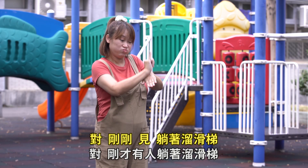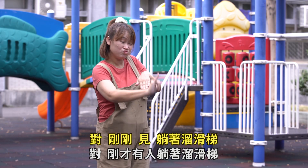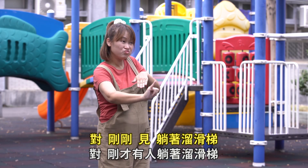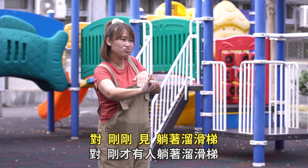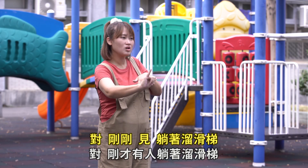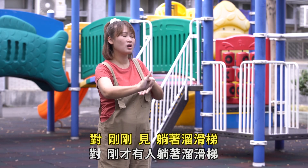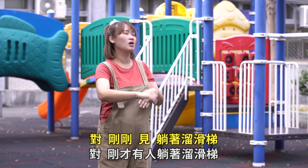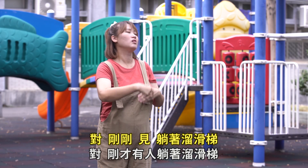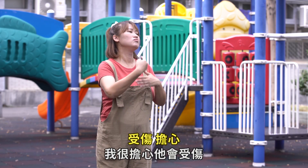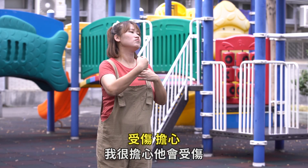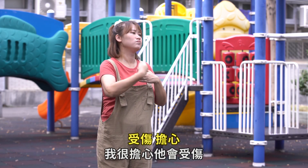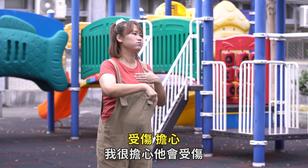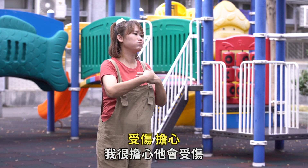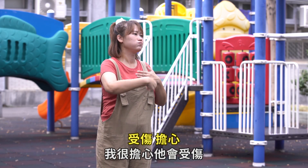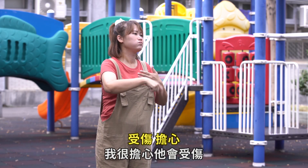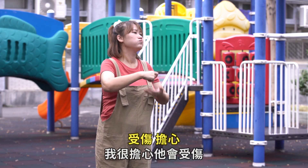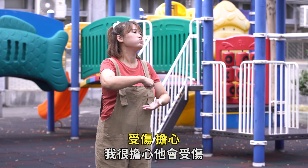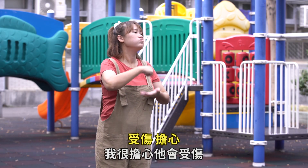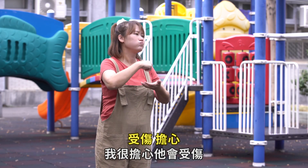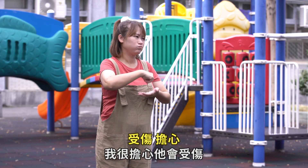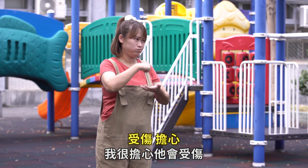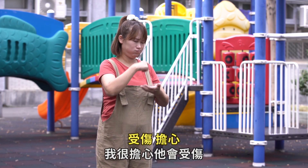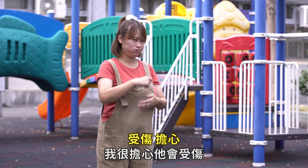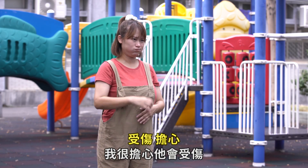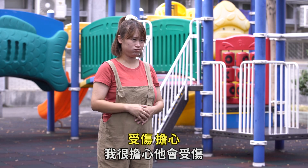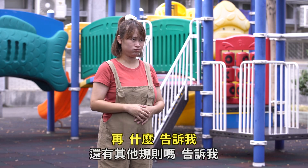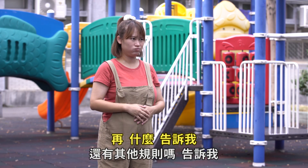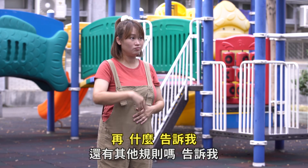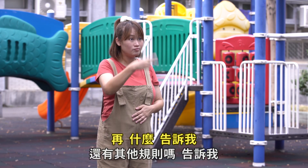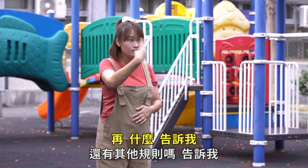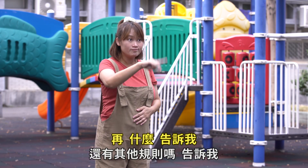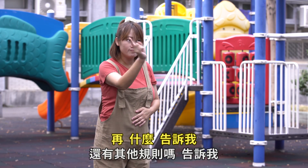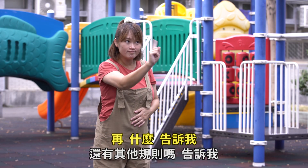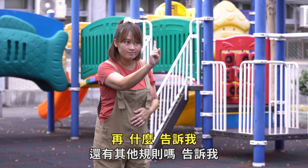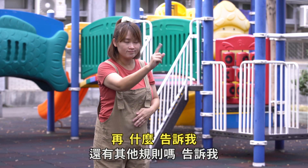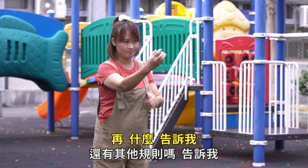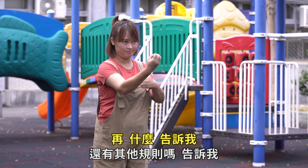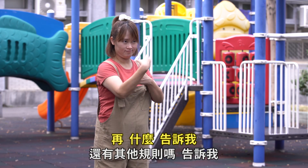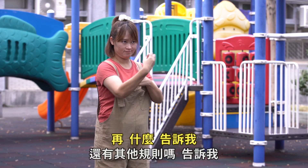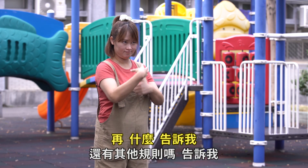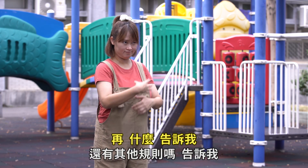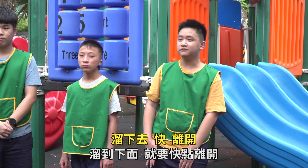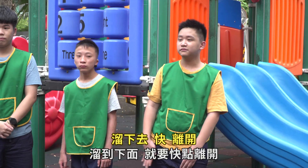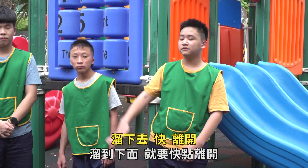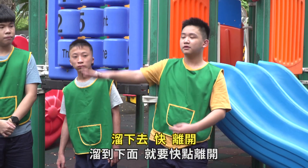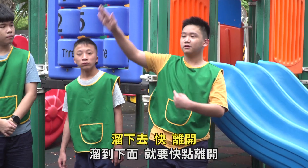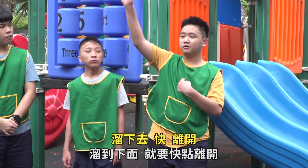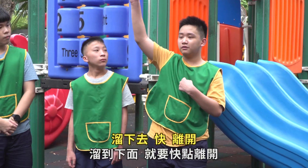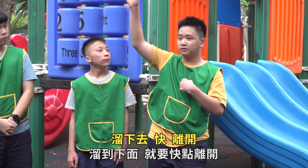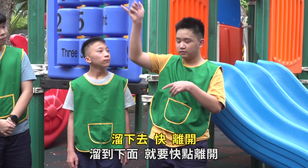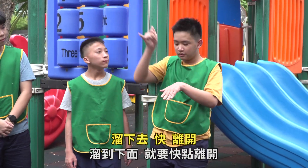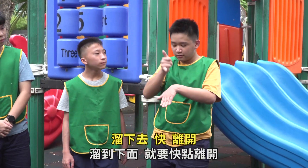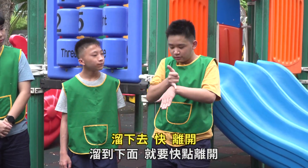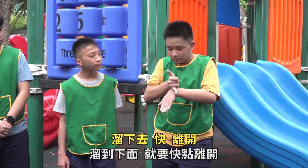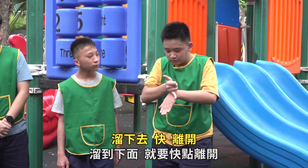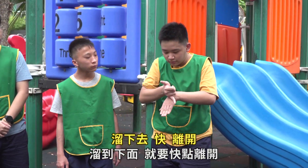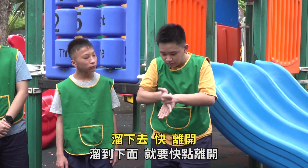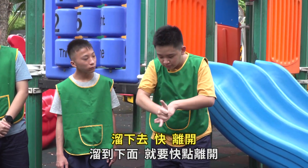滑梯，我很担心他会受伤。还有其他规则吗？告诉我。 溜到